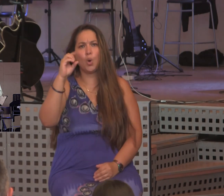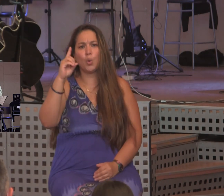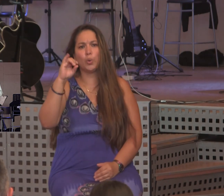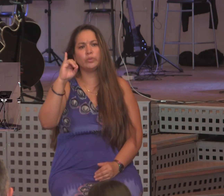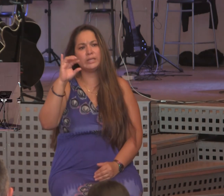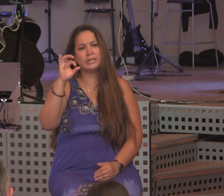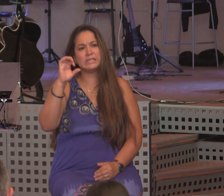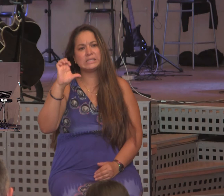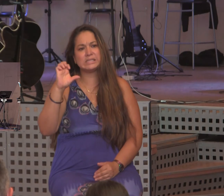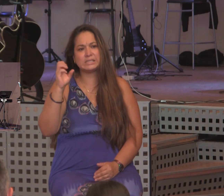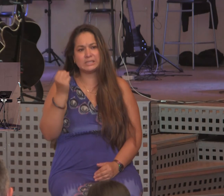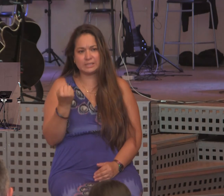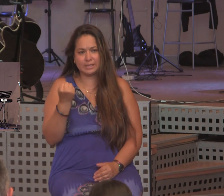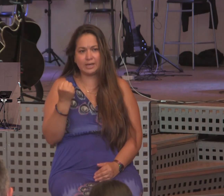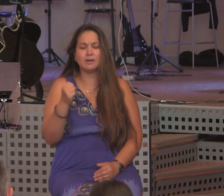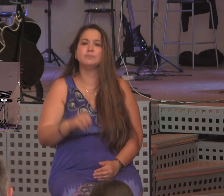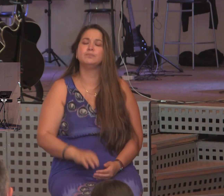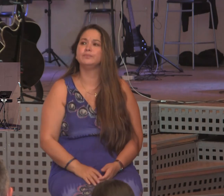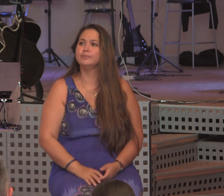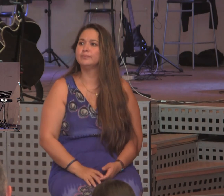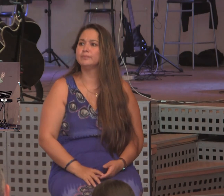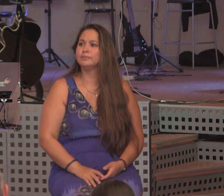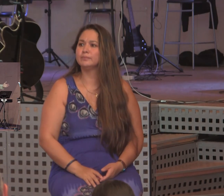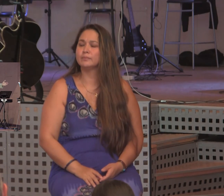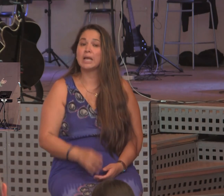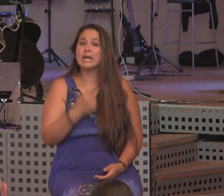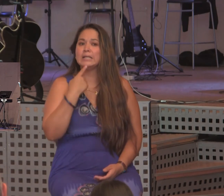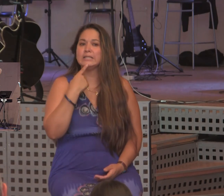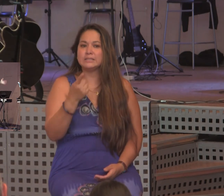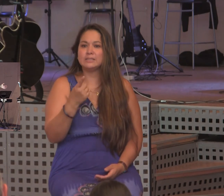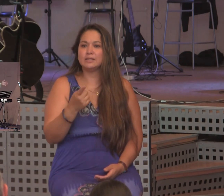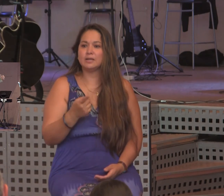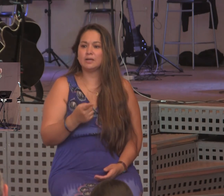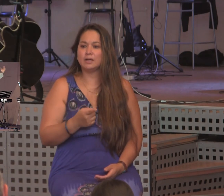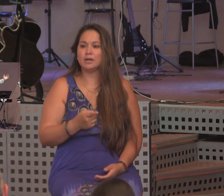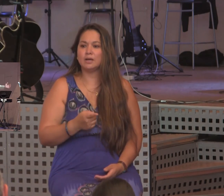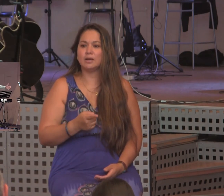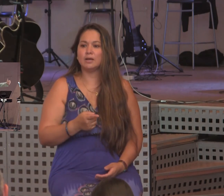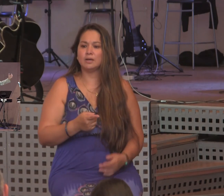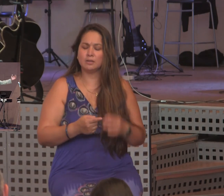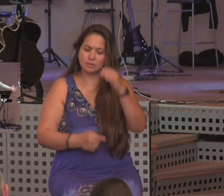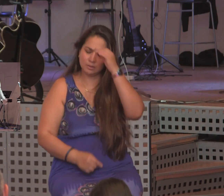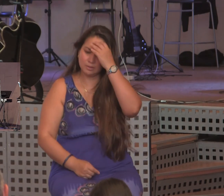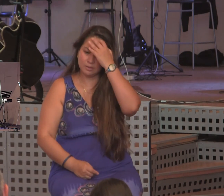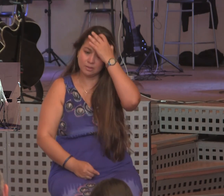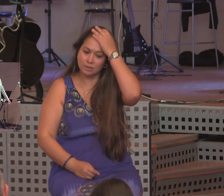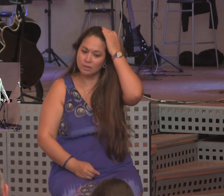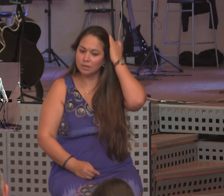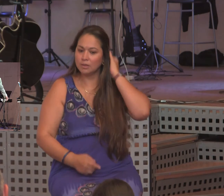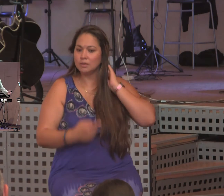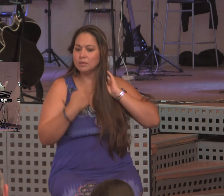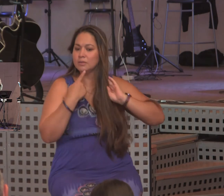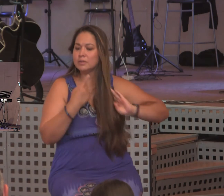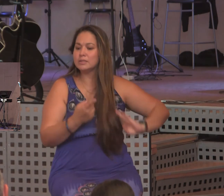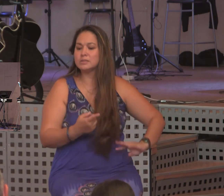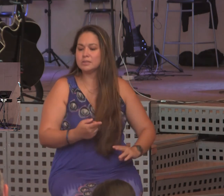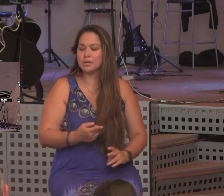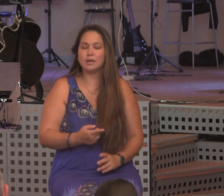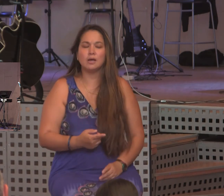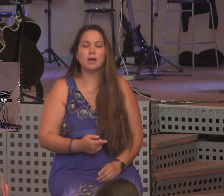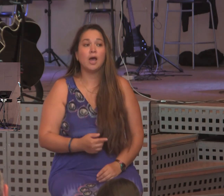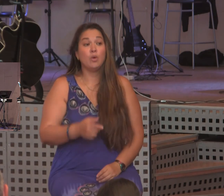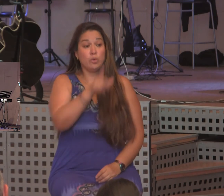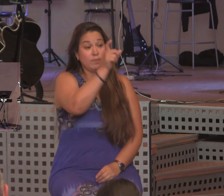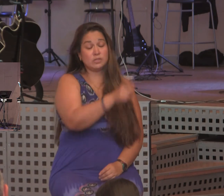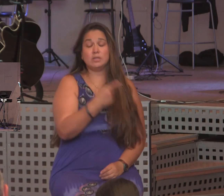muerto. ¿Qué decía la iglesia de la Odisea? Soy rico, me he enriquecido y de ninguna cosa tengo necesidad. ¿Y qué le dice Jesucristo?